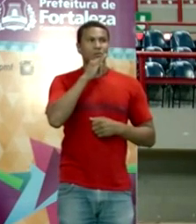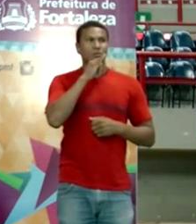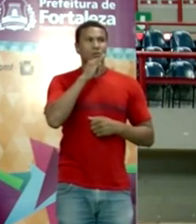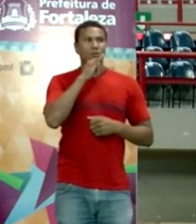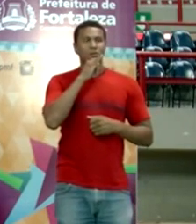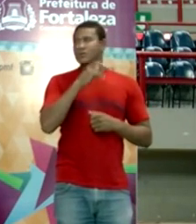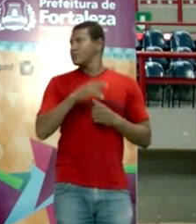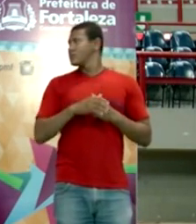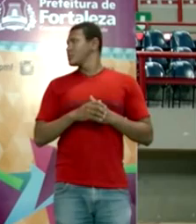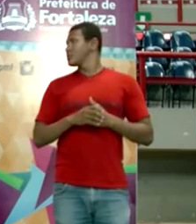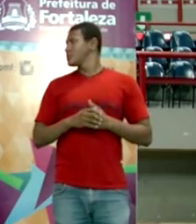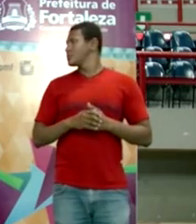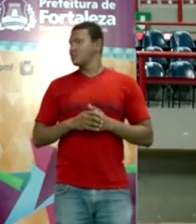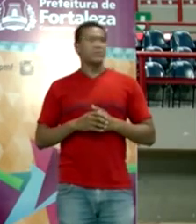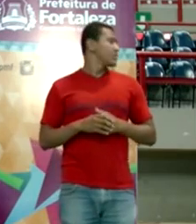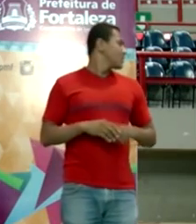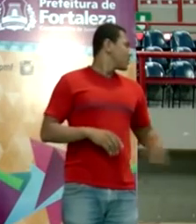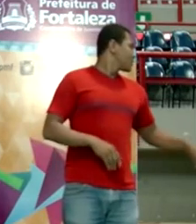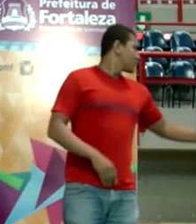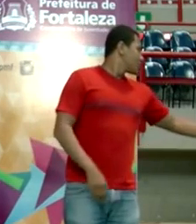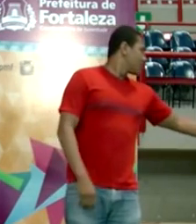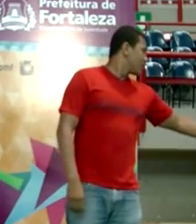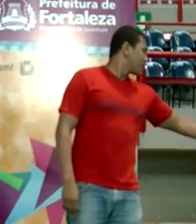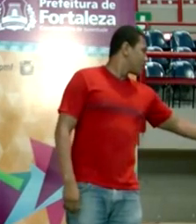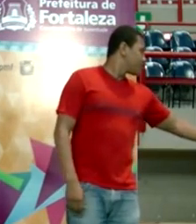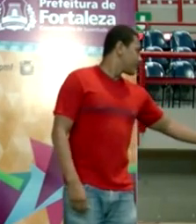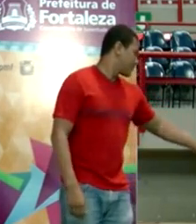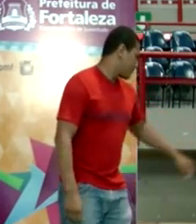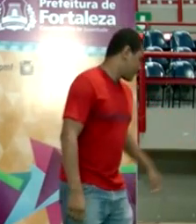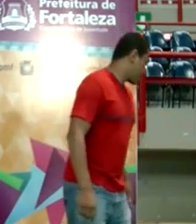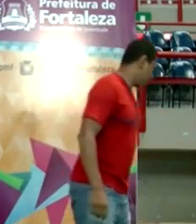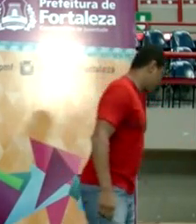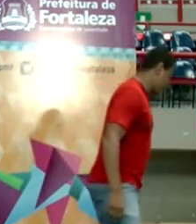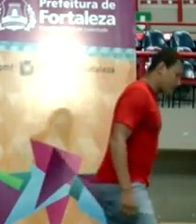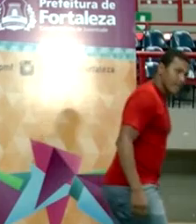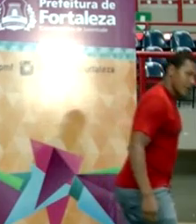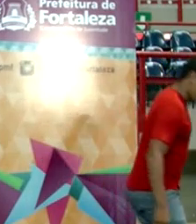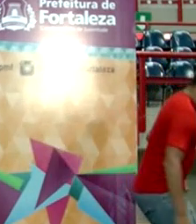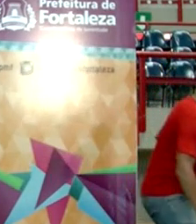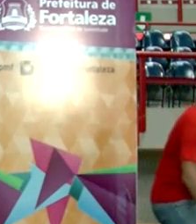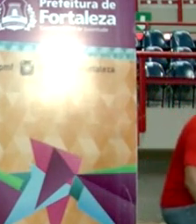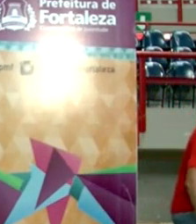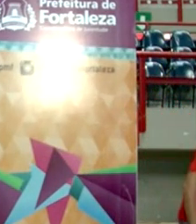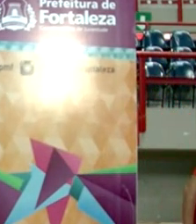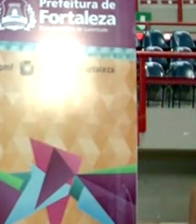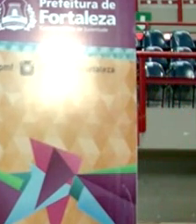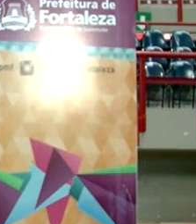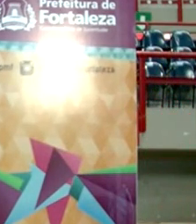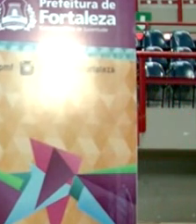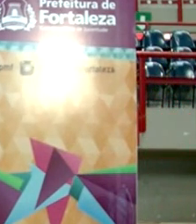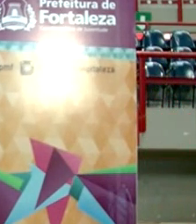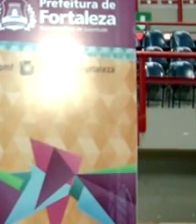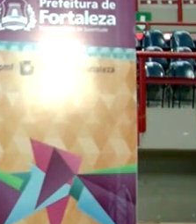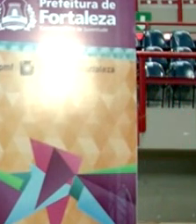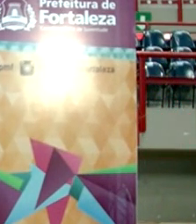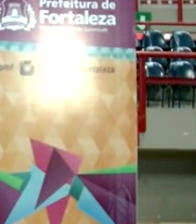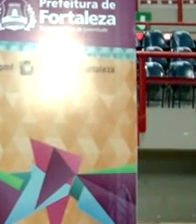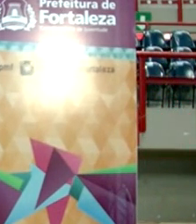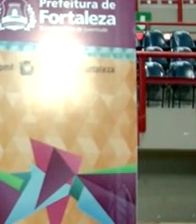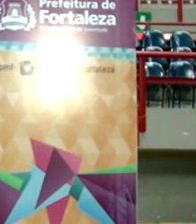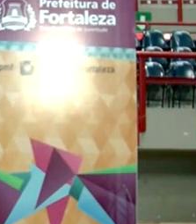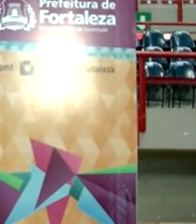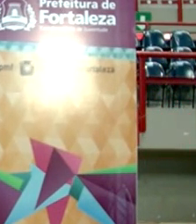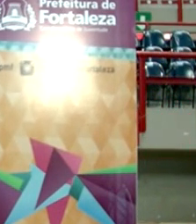gênero jornalístico. Vocês concordam comigo que nós temos linguagens regionais, não?